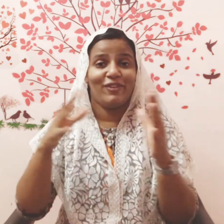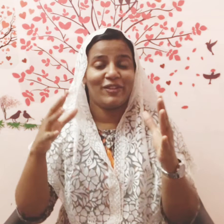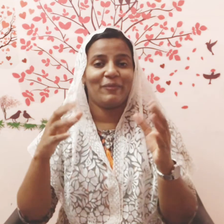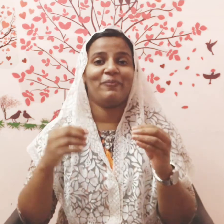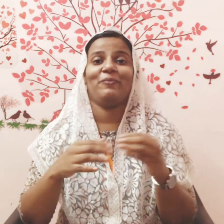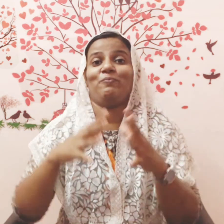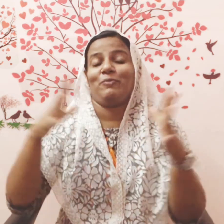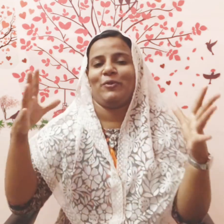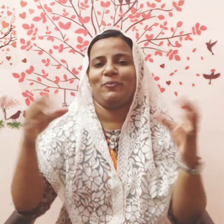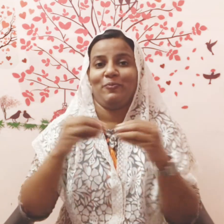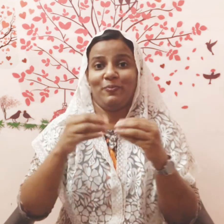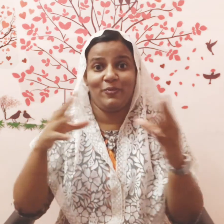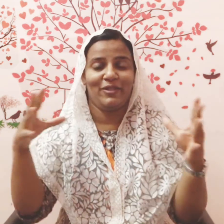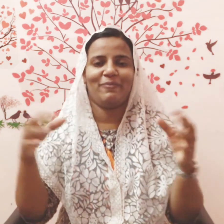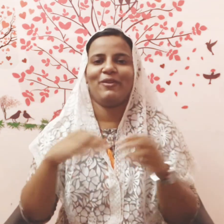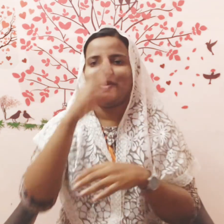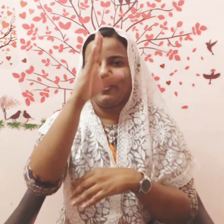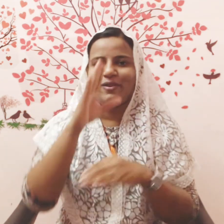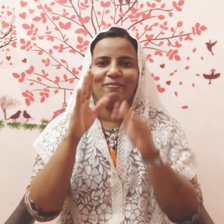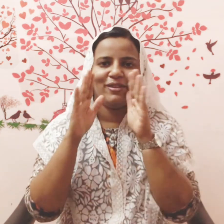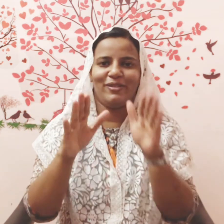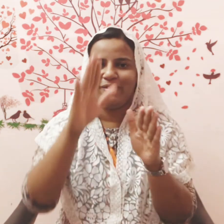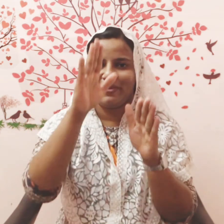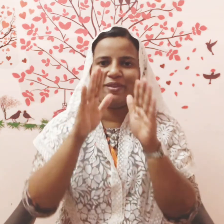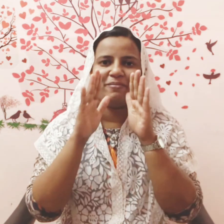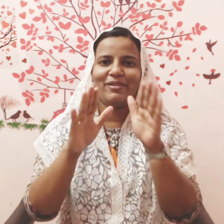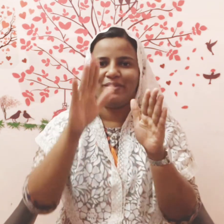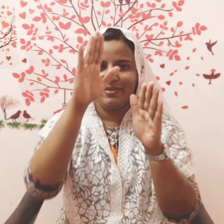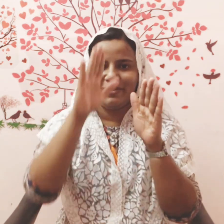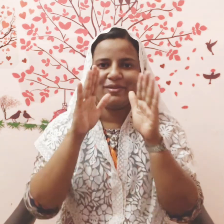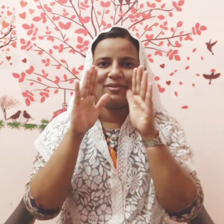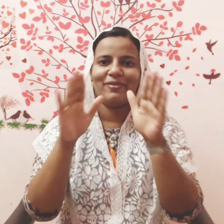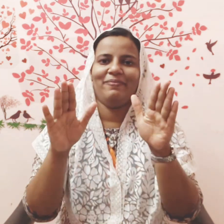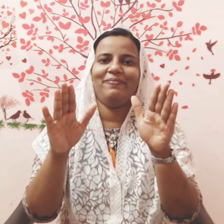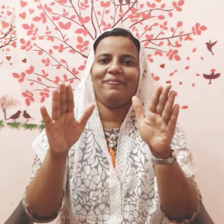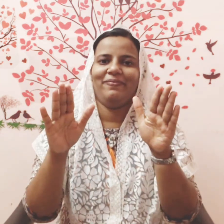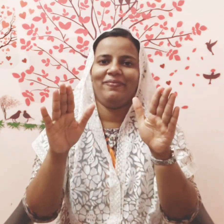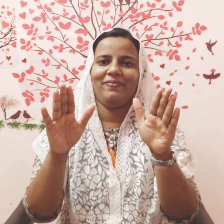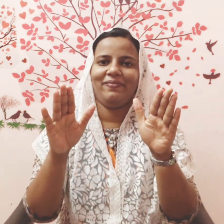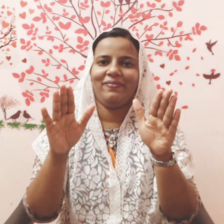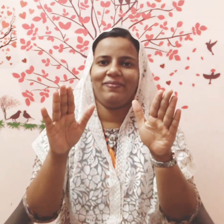വളരും, നമ്മൾ വർദ്ധിക്കും, നമ്മൾ പെരുകും. ഗോഡ് ബ്ലസ് യു, ഗോഡ് ബ്ലസ് യു, ഗോഡ് ബ്ലസ് യു.